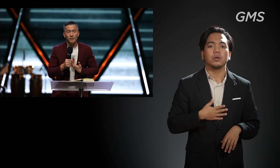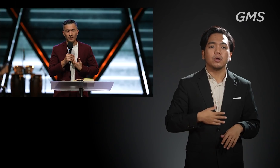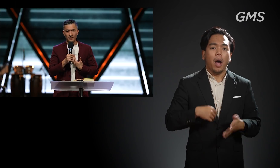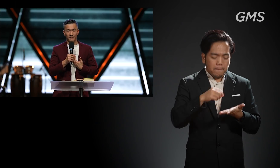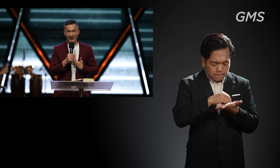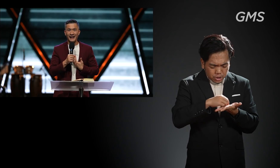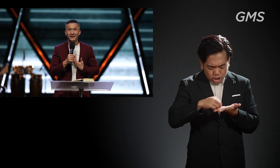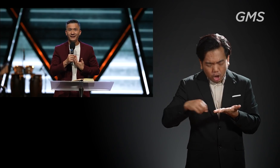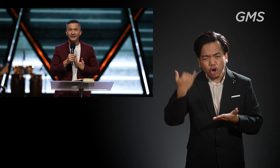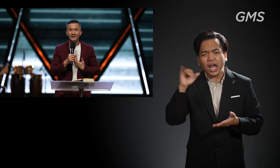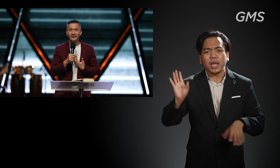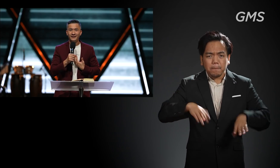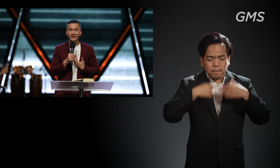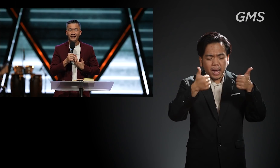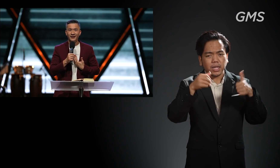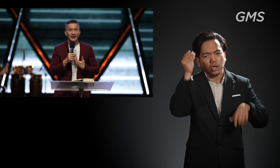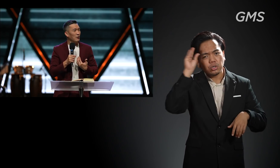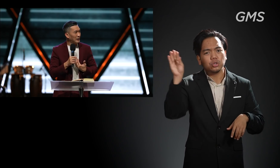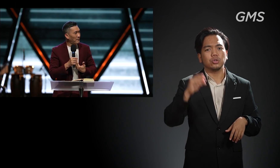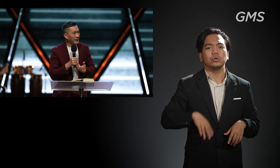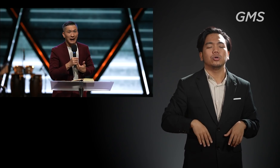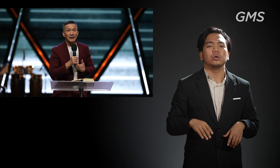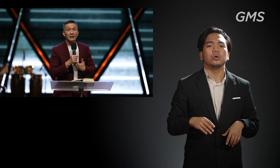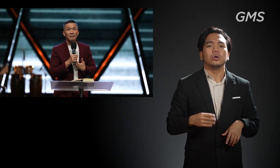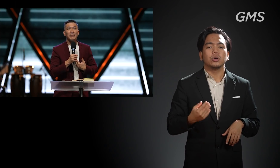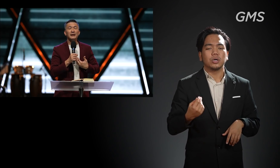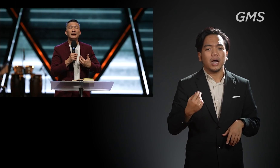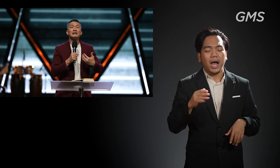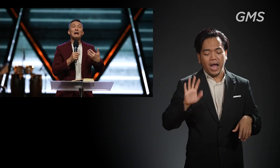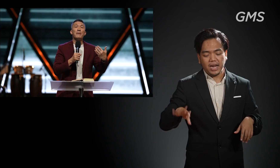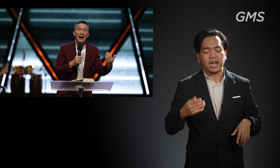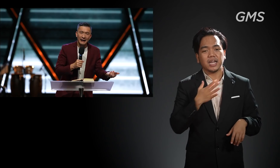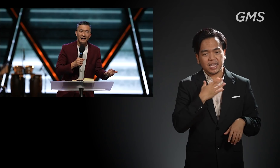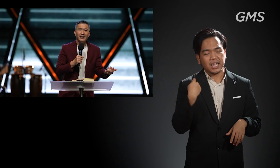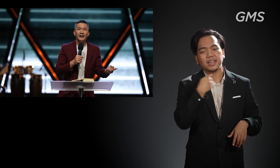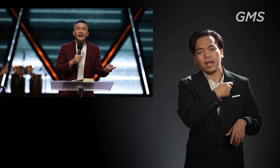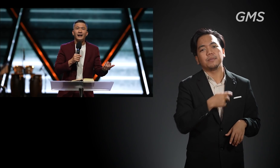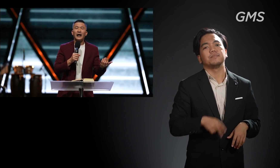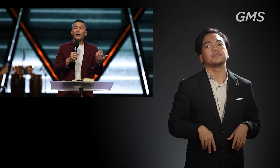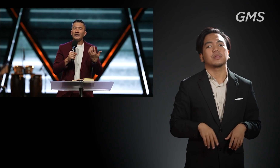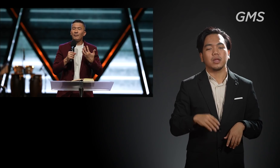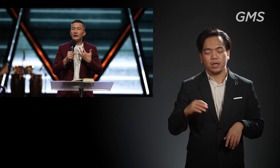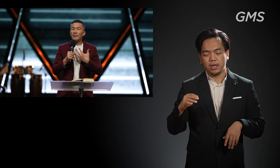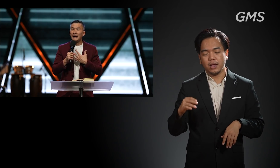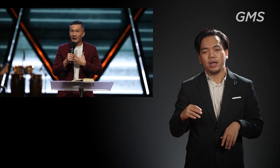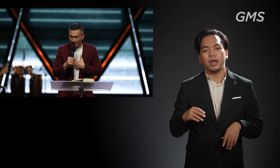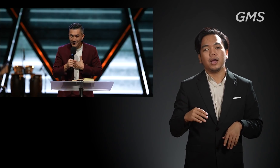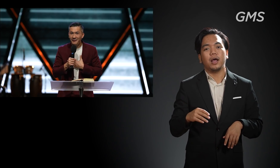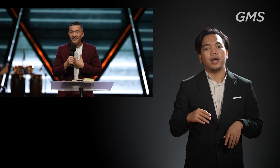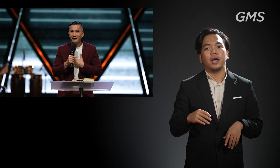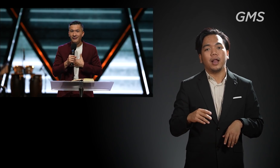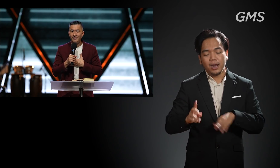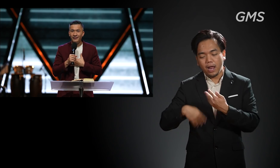sanggup berikan. Lalu kita berikan pendidikan tambahan kalau kita punya berkat